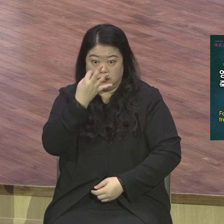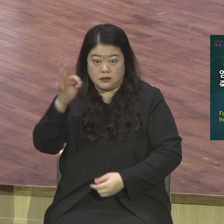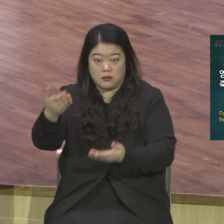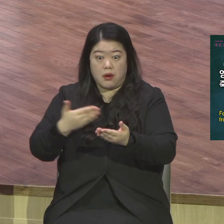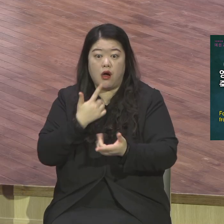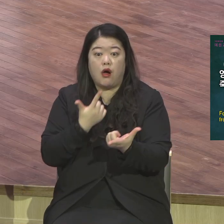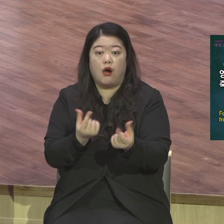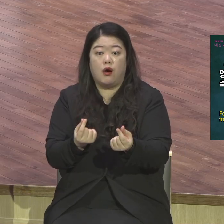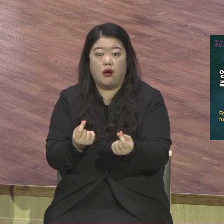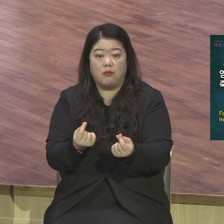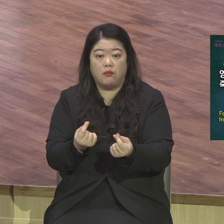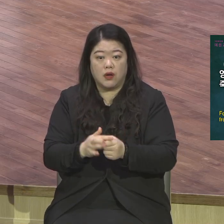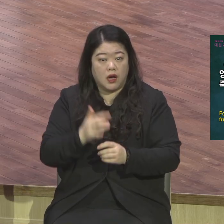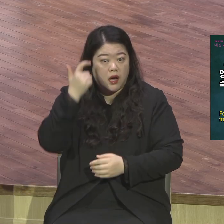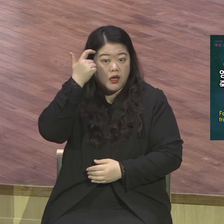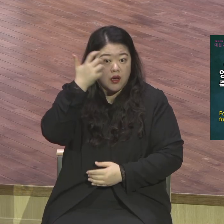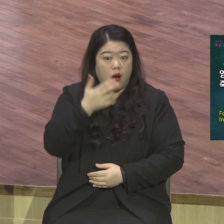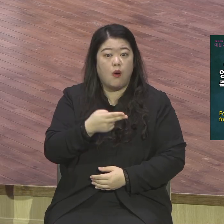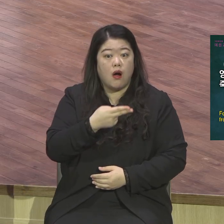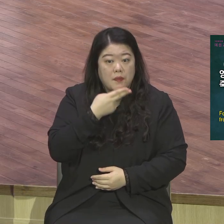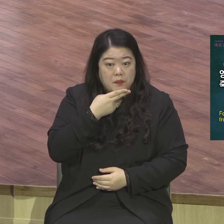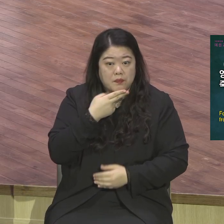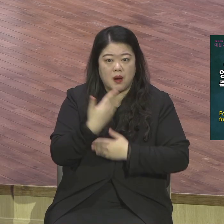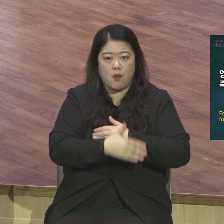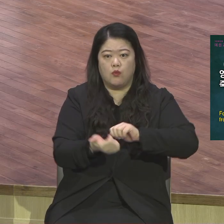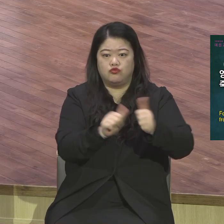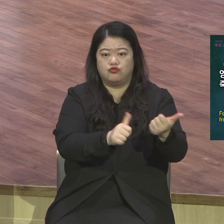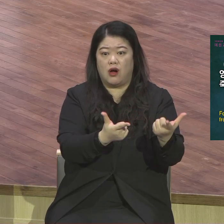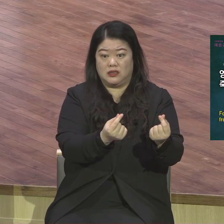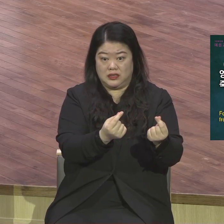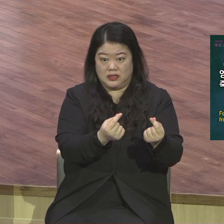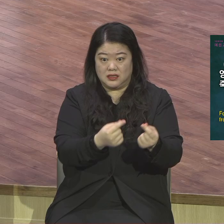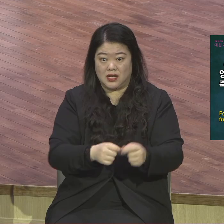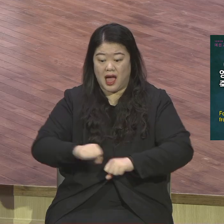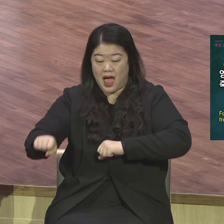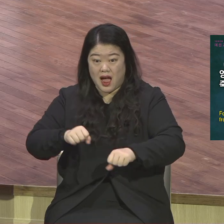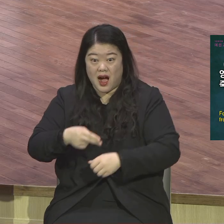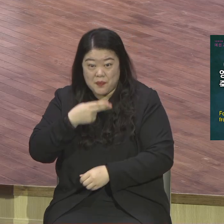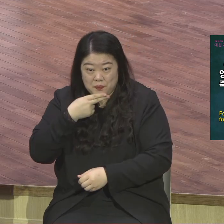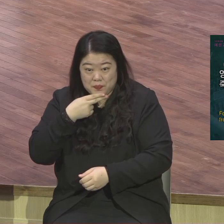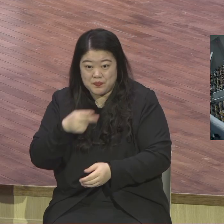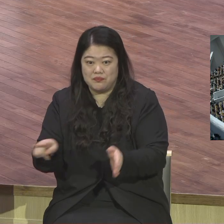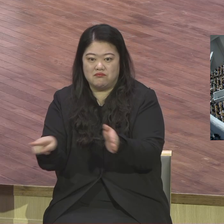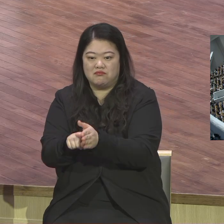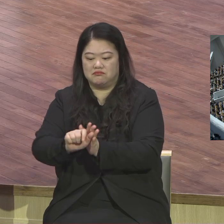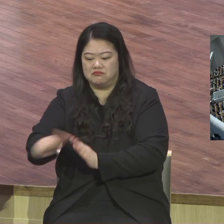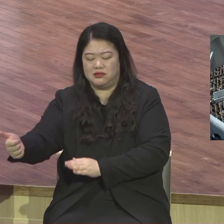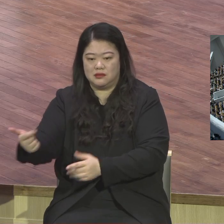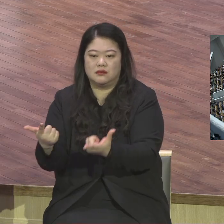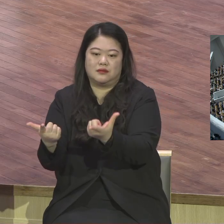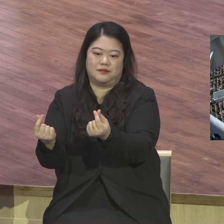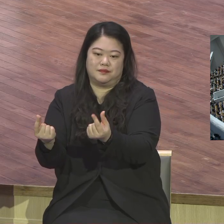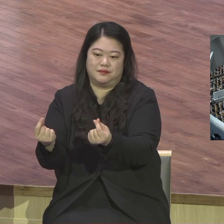몸이 죽은 것 같이 행함이 없는 믿음은 죽은 것이니라. 아멘.